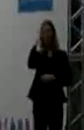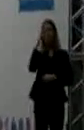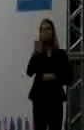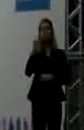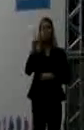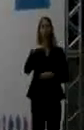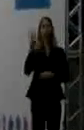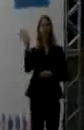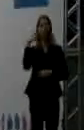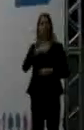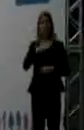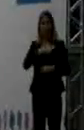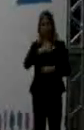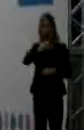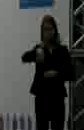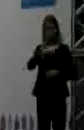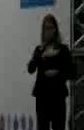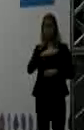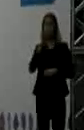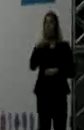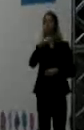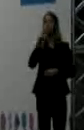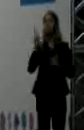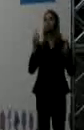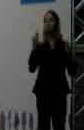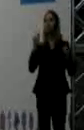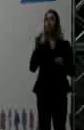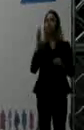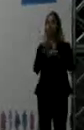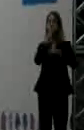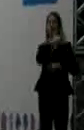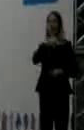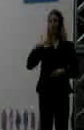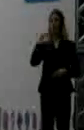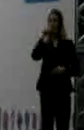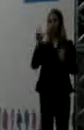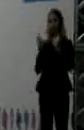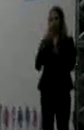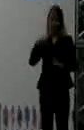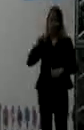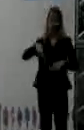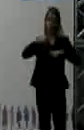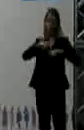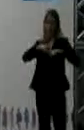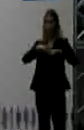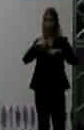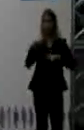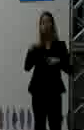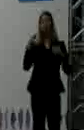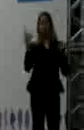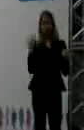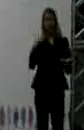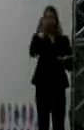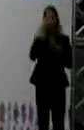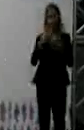são nossas. A gente sempre levantou a questão da saúde da mulher. Né? Eu sou médica, sempre militei no campo